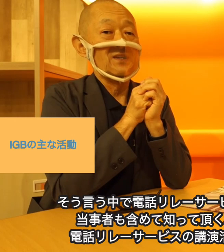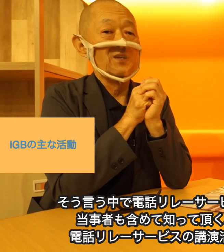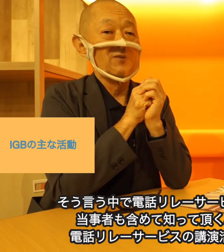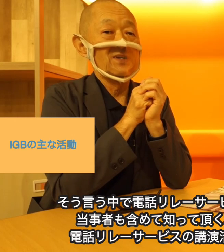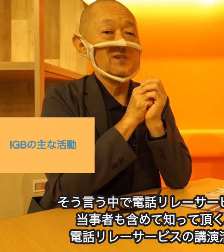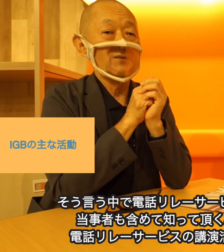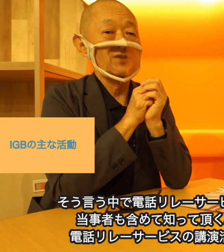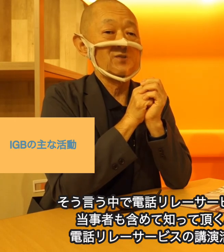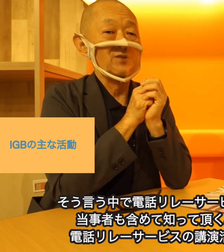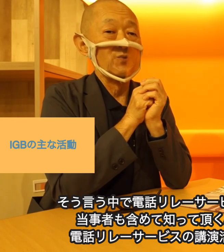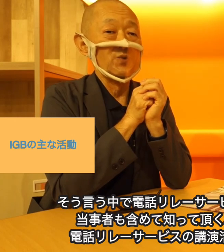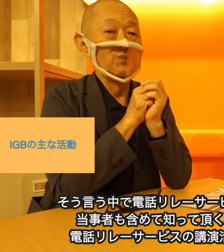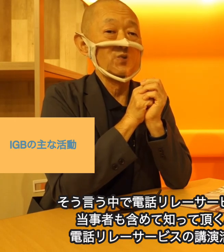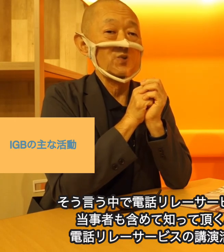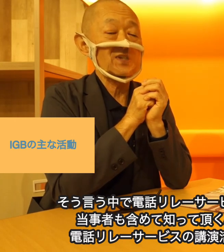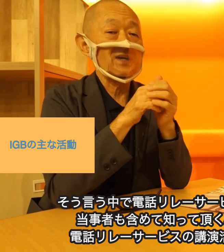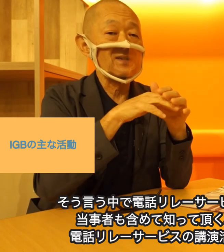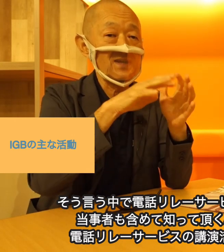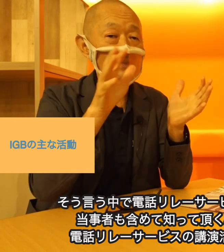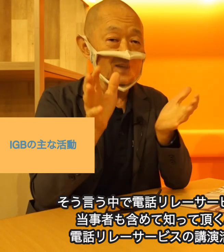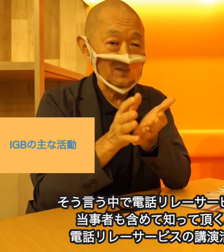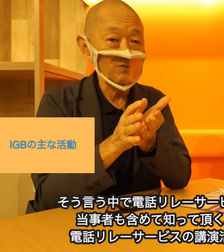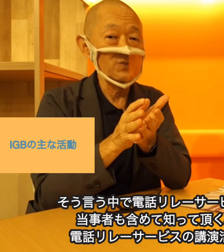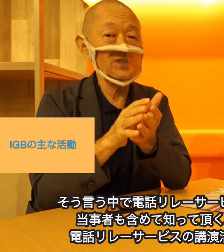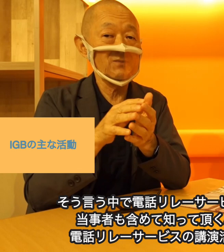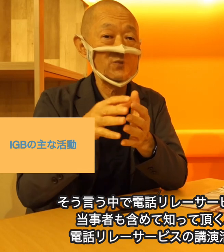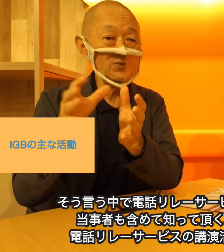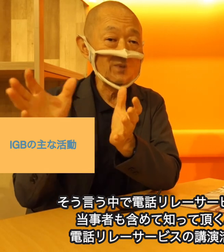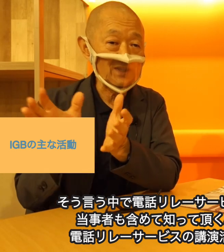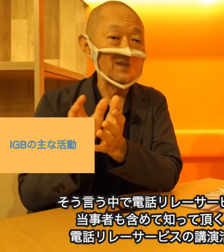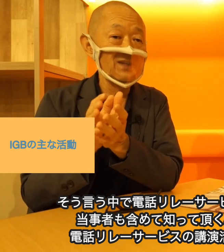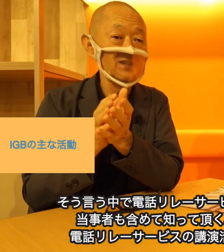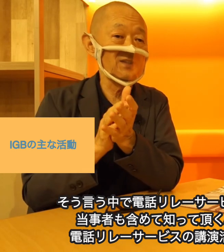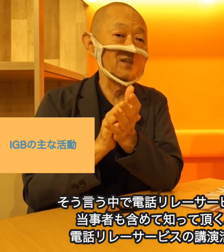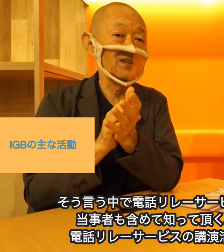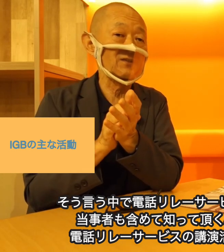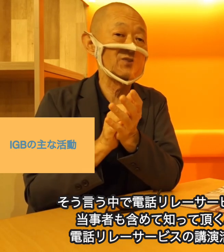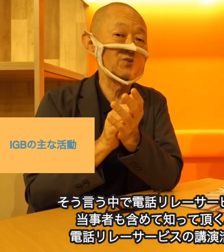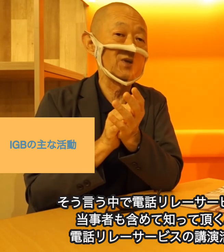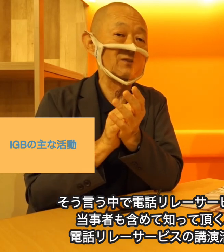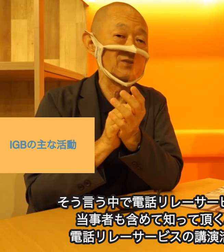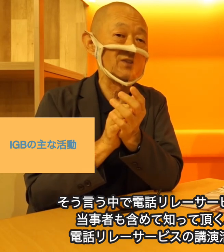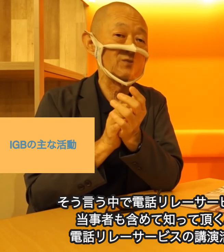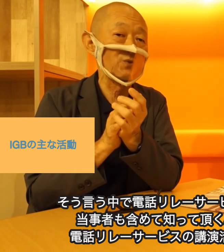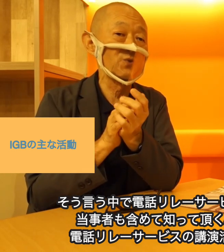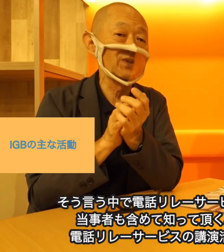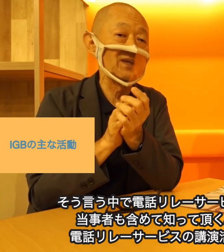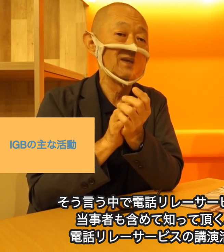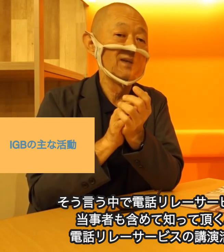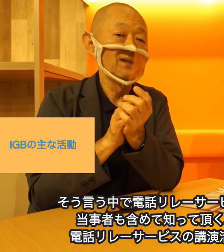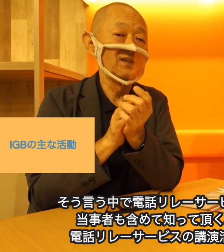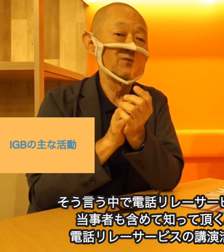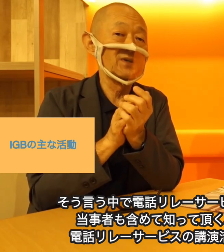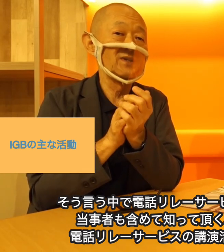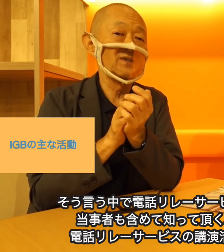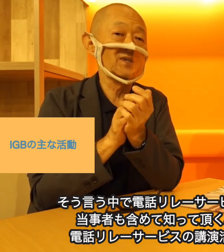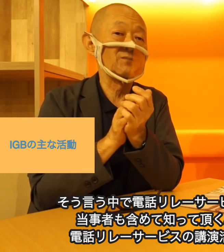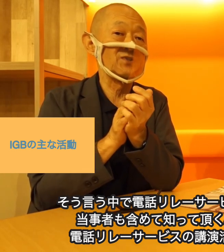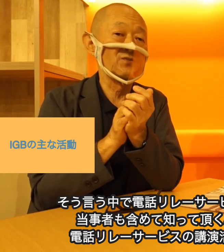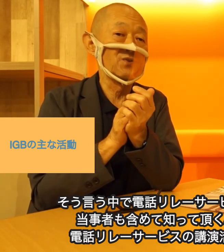電話リレーサービスっていうものをもっと社会全体、当事者も含めて知っていただく必要があるっていうところで、電話リレーサービスの